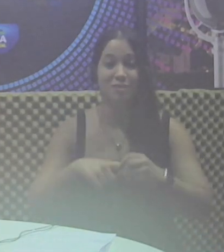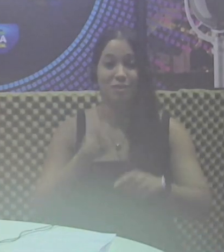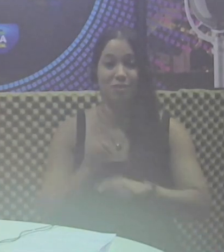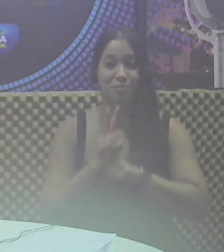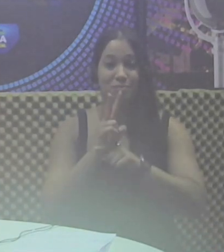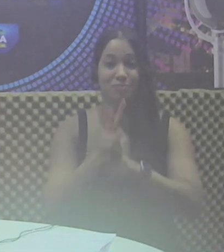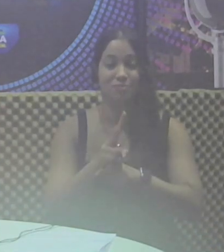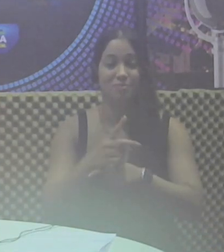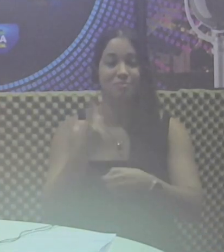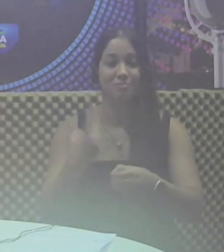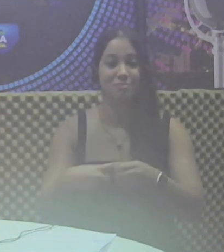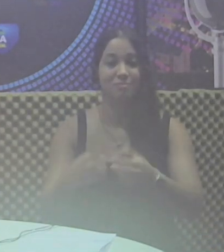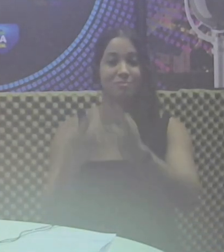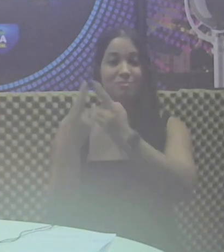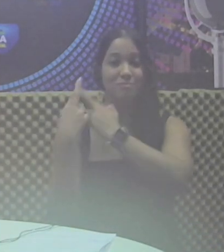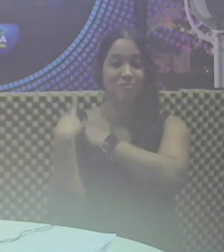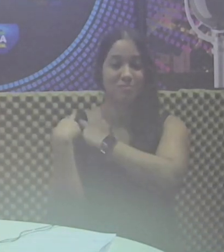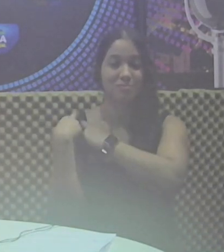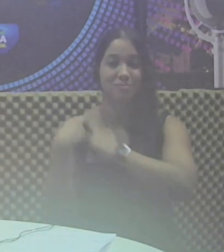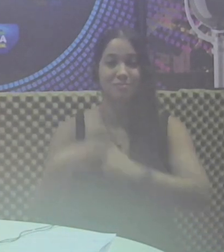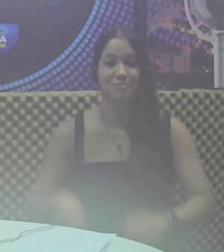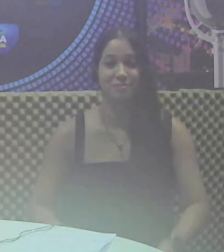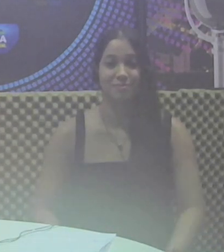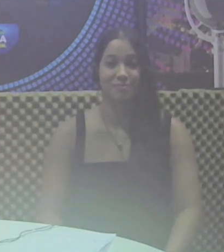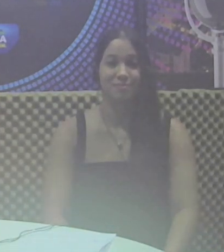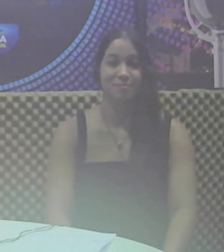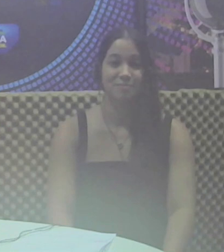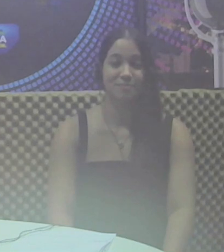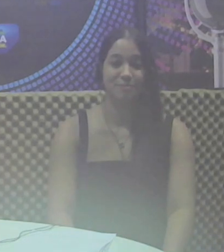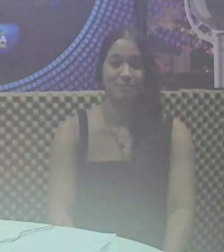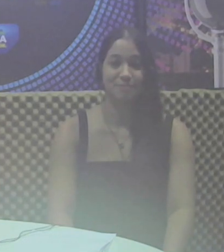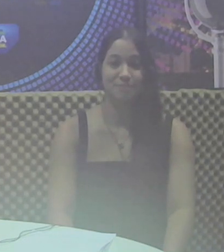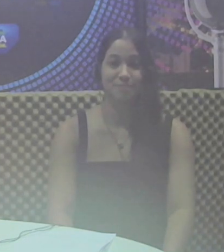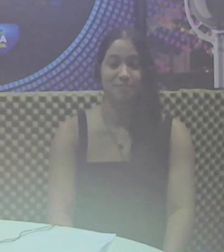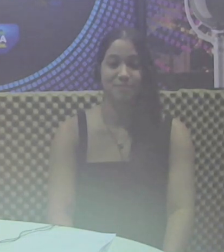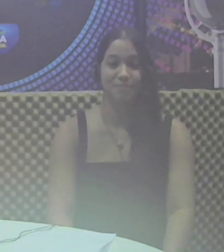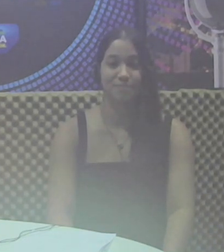cuida. É uma cidade que faz.